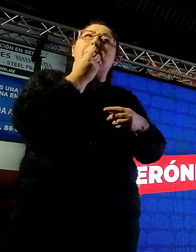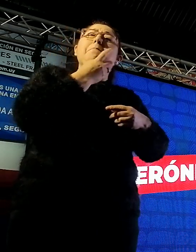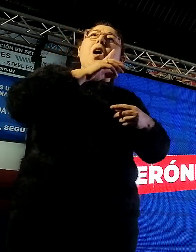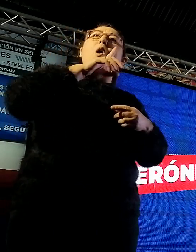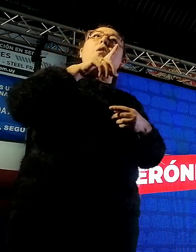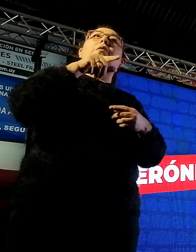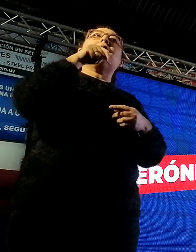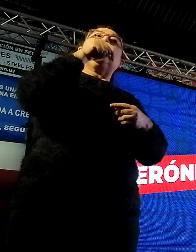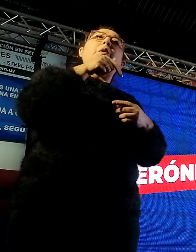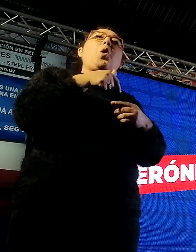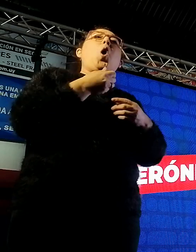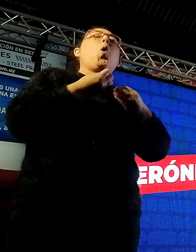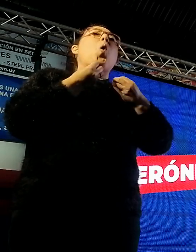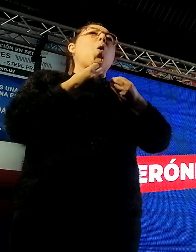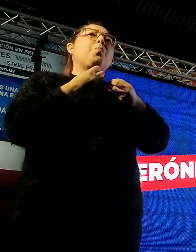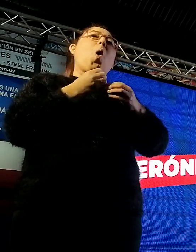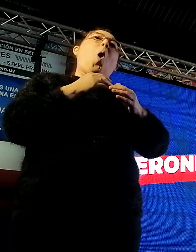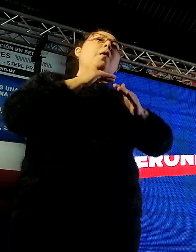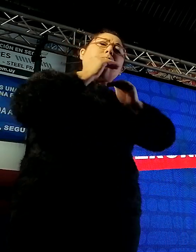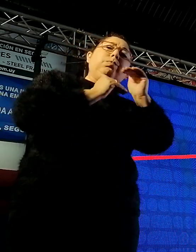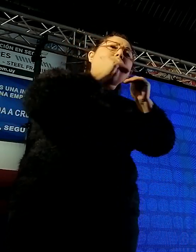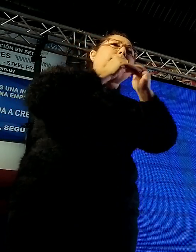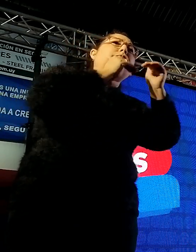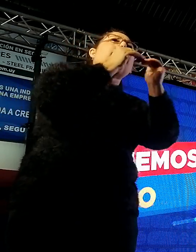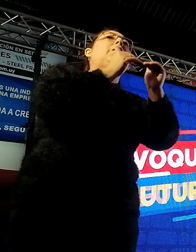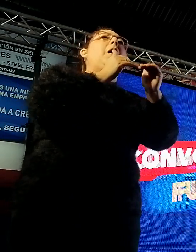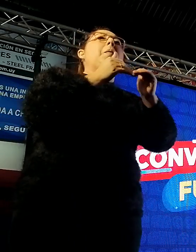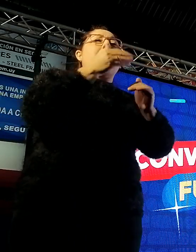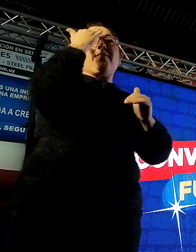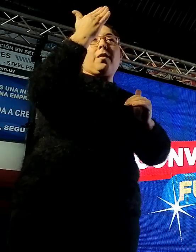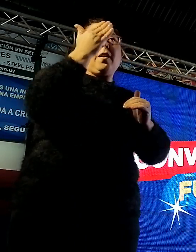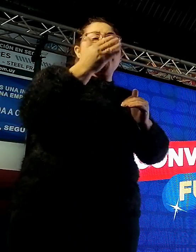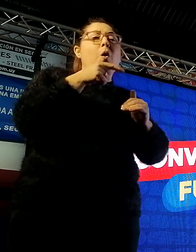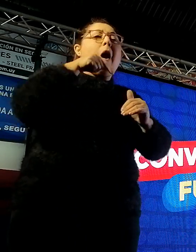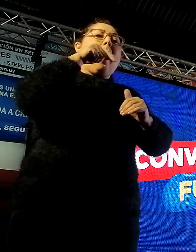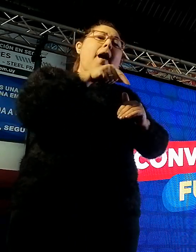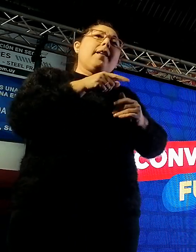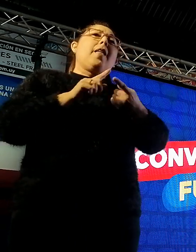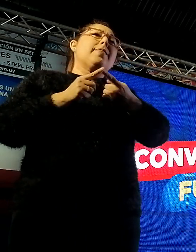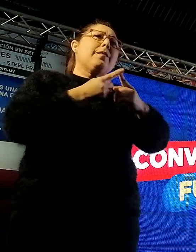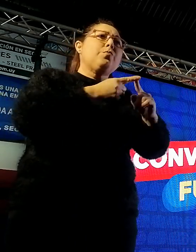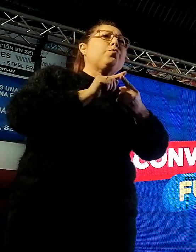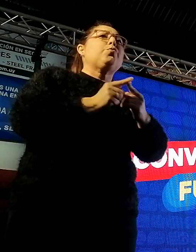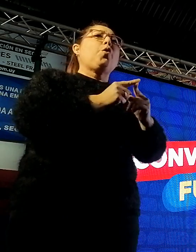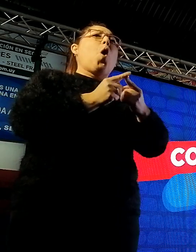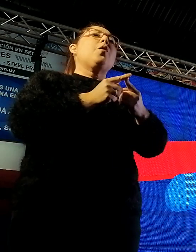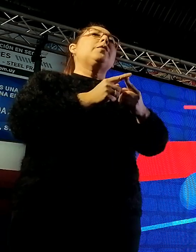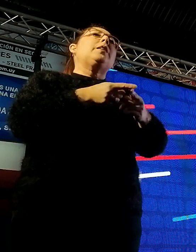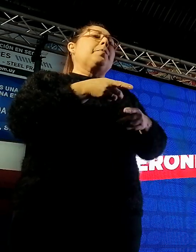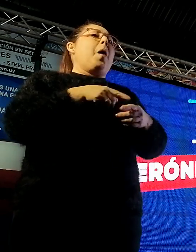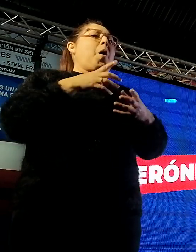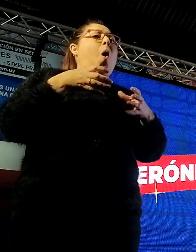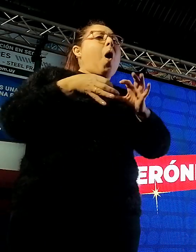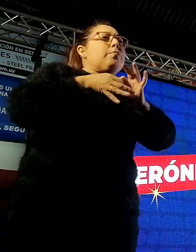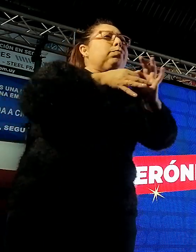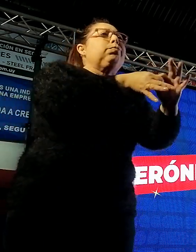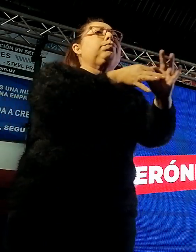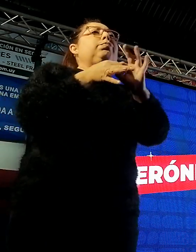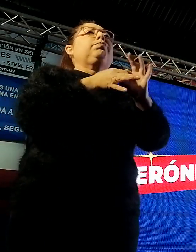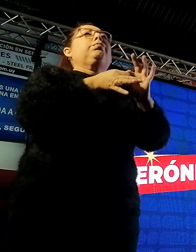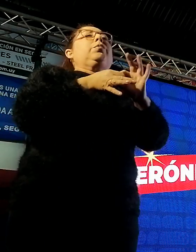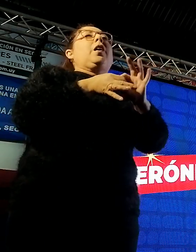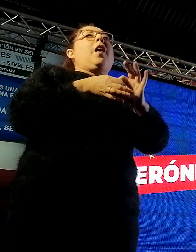otra lo que es la construcción política frenteamplista Es donde se plasma la discusión crítica que forja la unidad no una